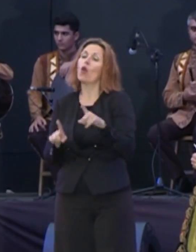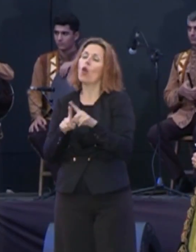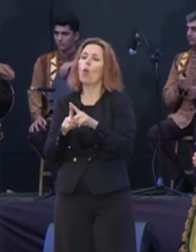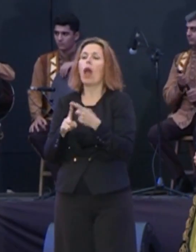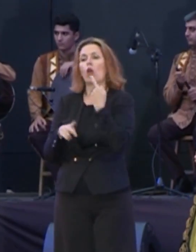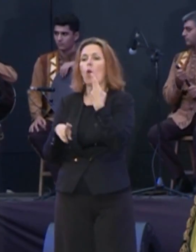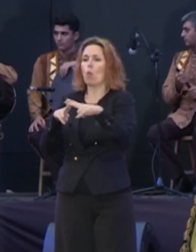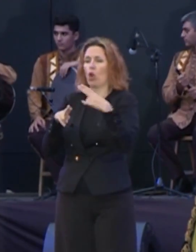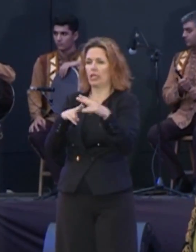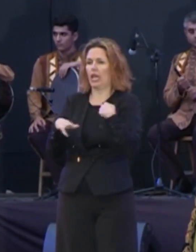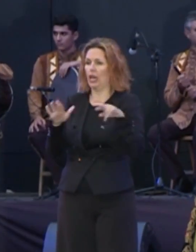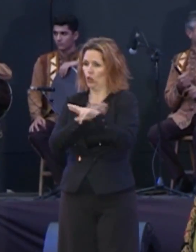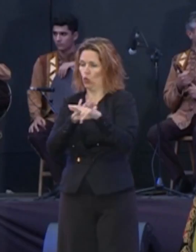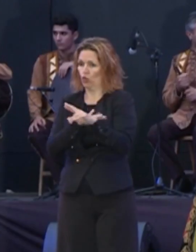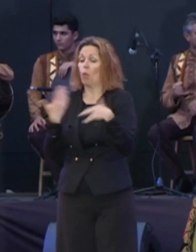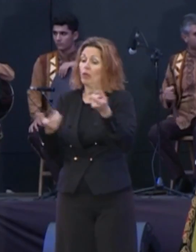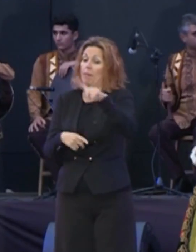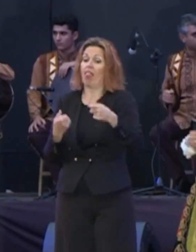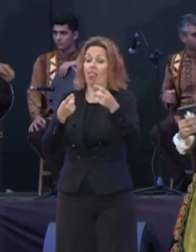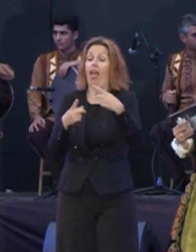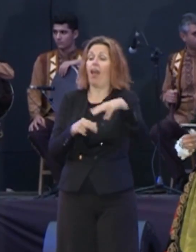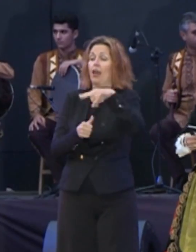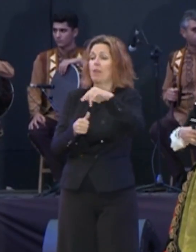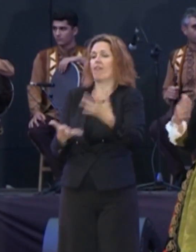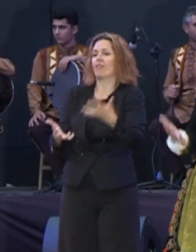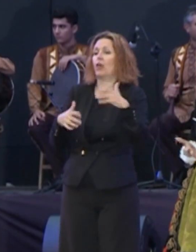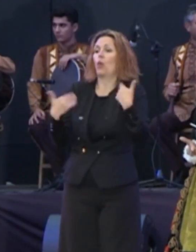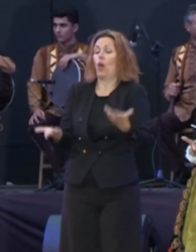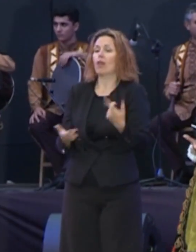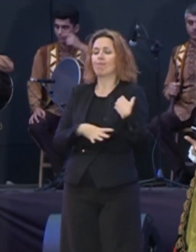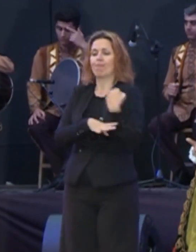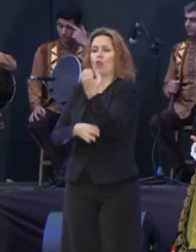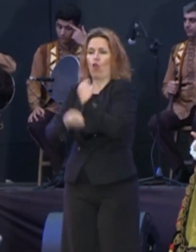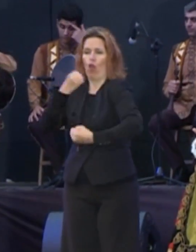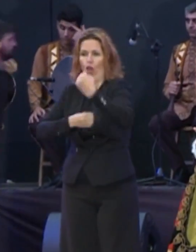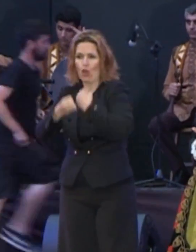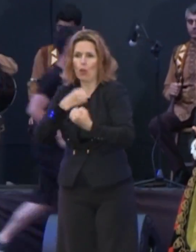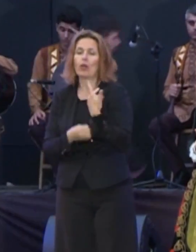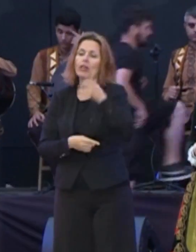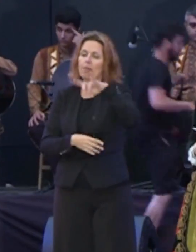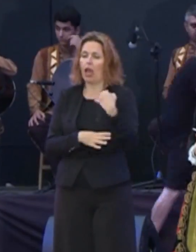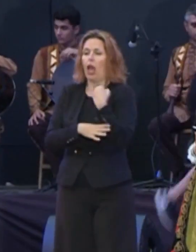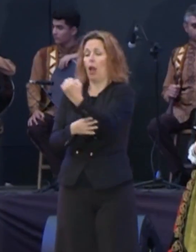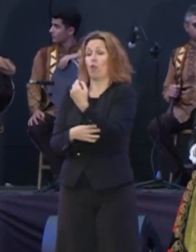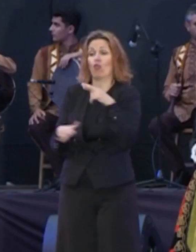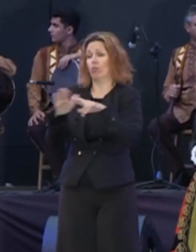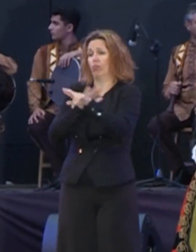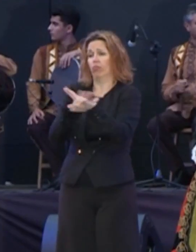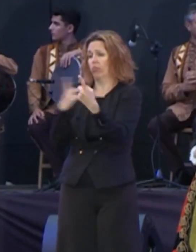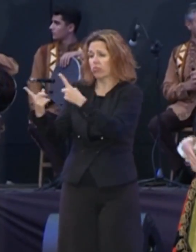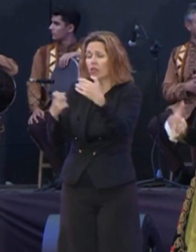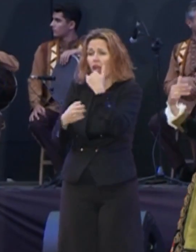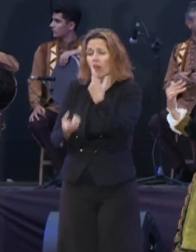política. Pero también les dio una ventaja y era todo el apoyo económico y todo el apoyo logístico que